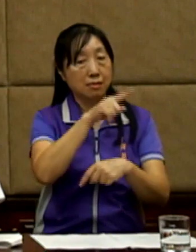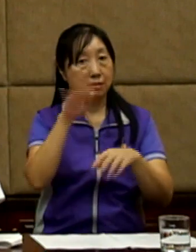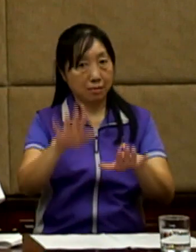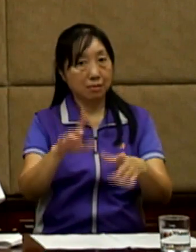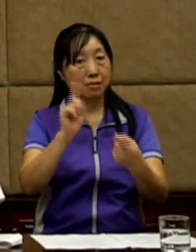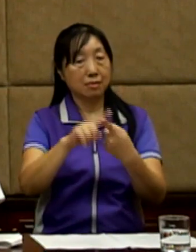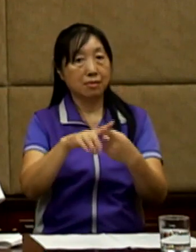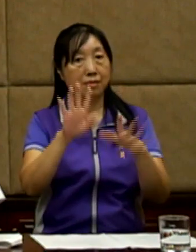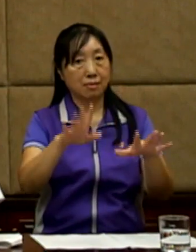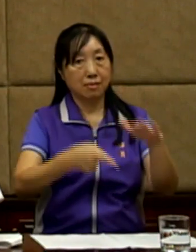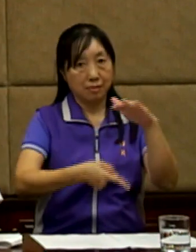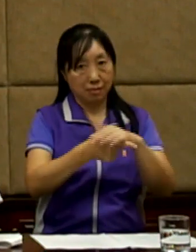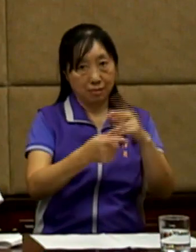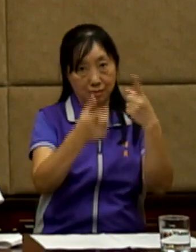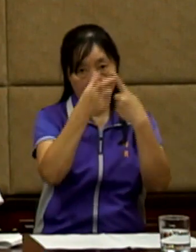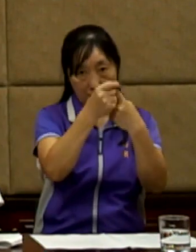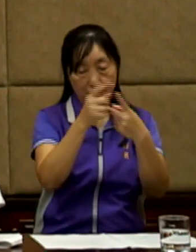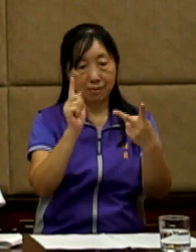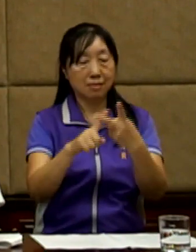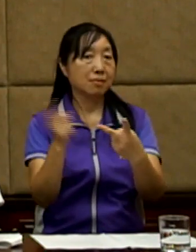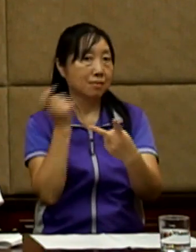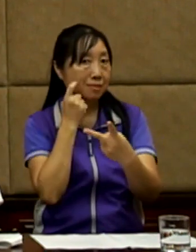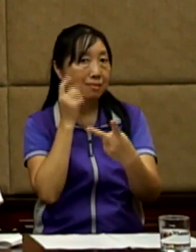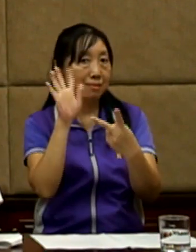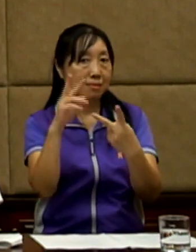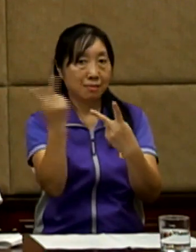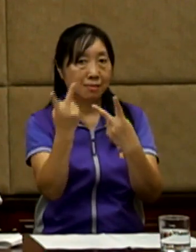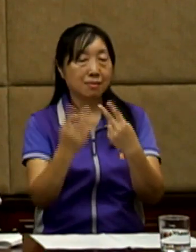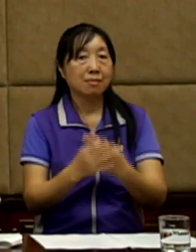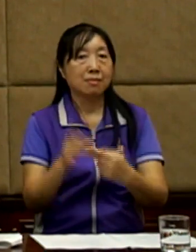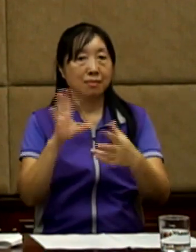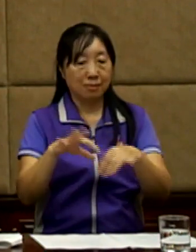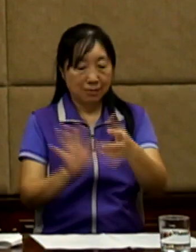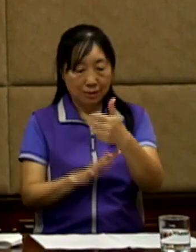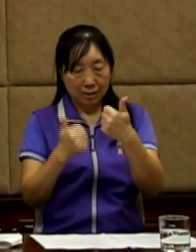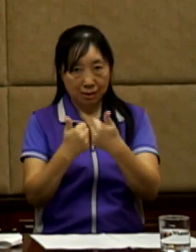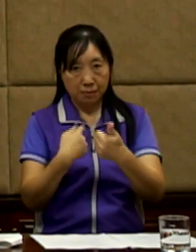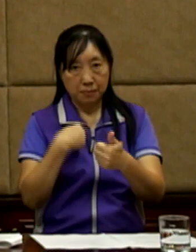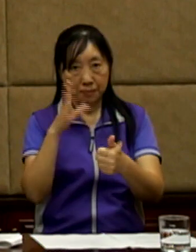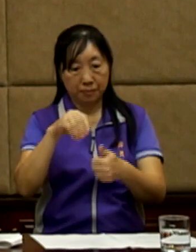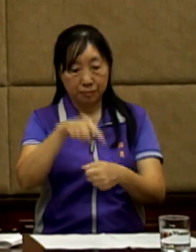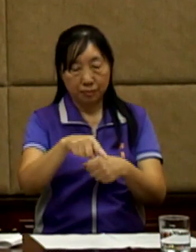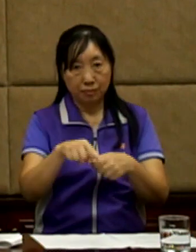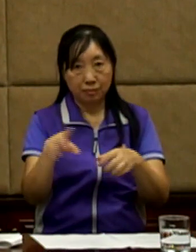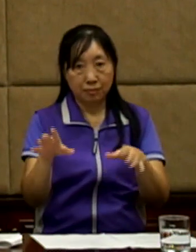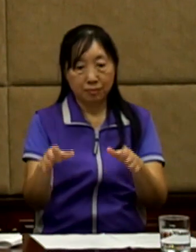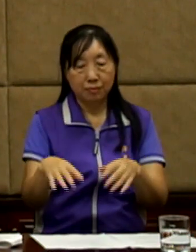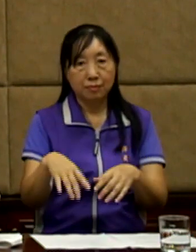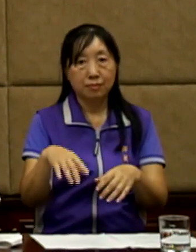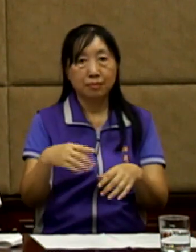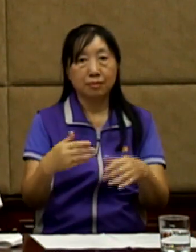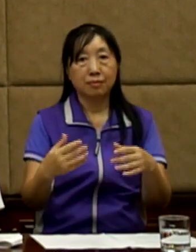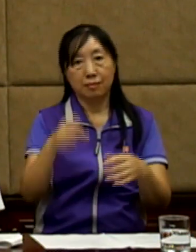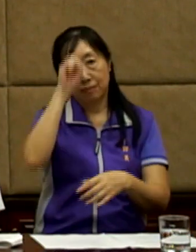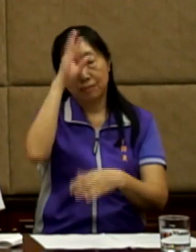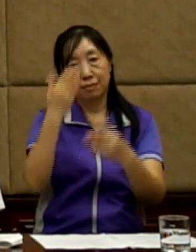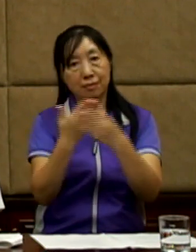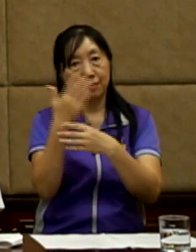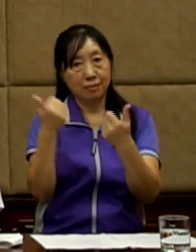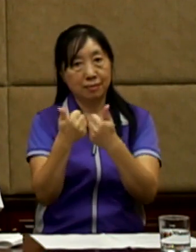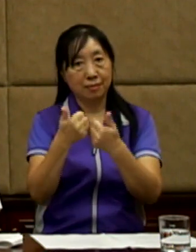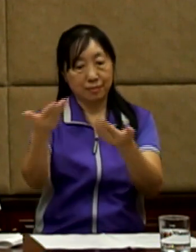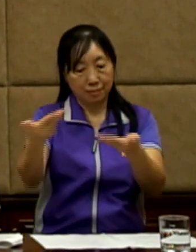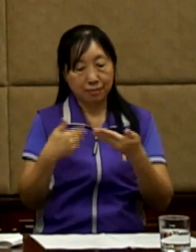申报。 对对啊，我想这个就我们委员会就是去整理，把党产会提供的资讯